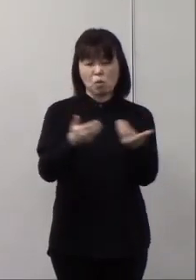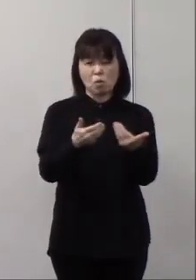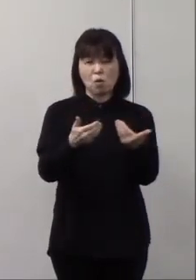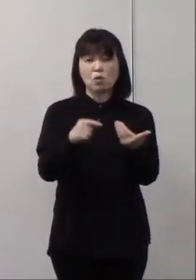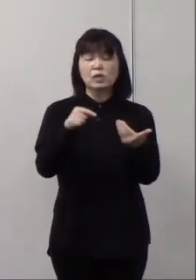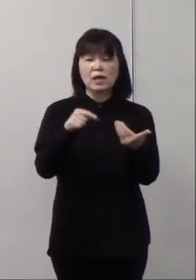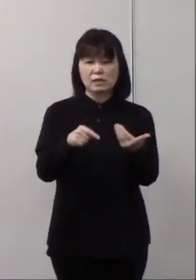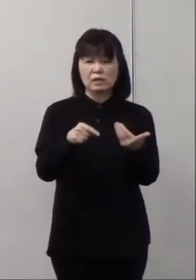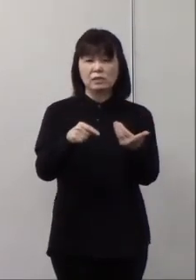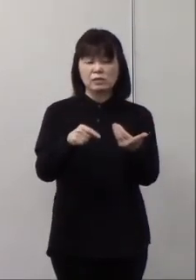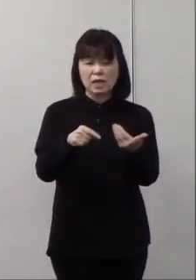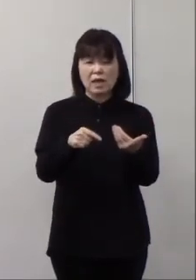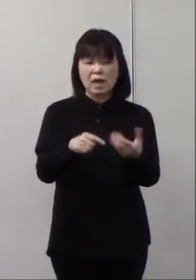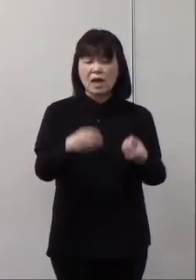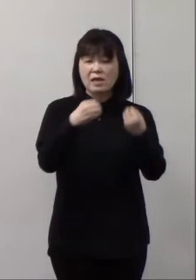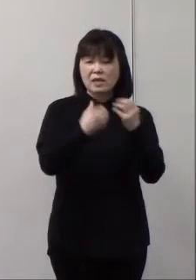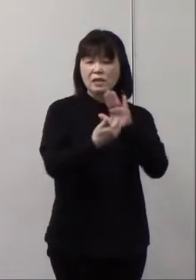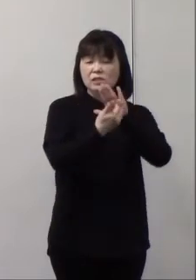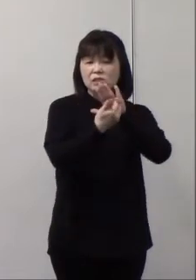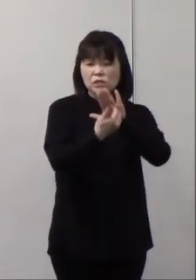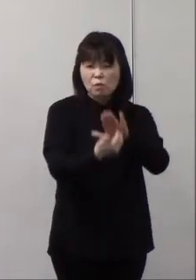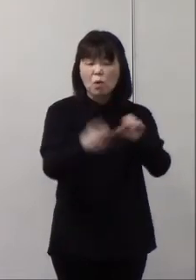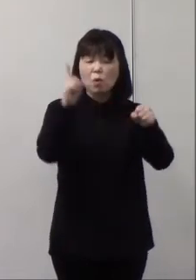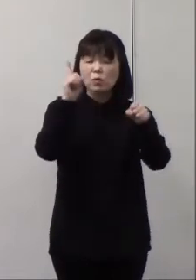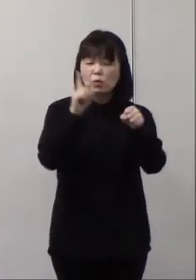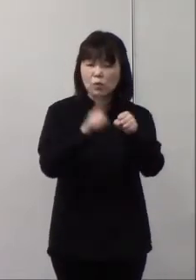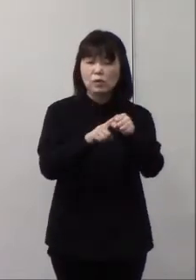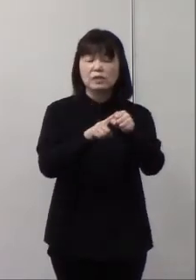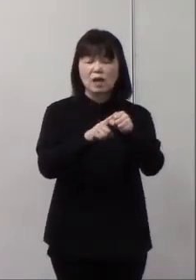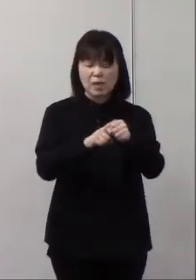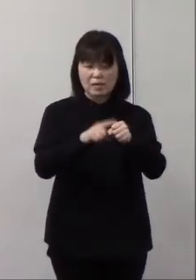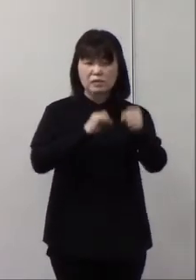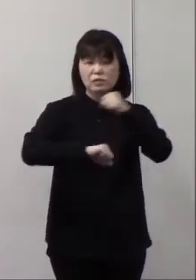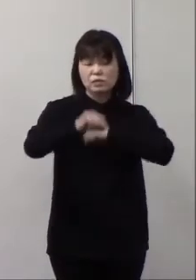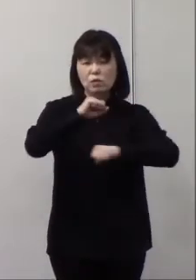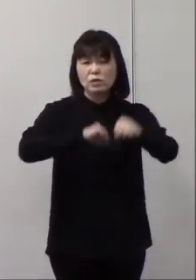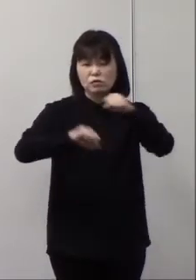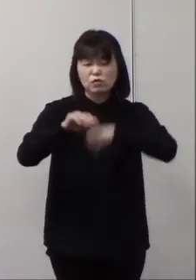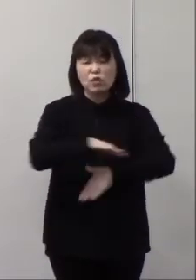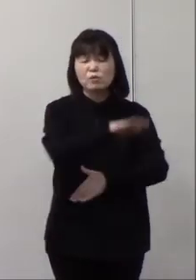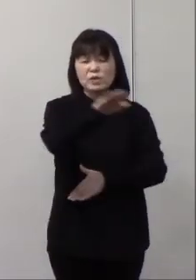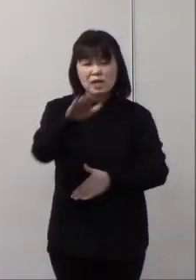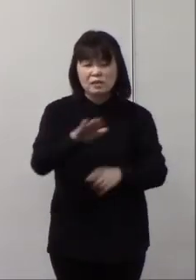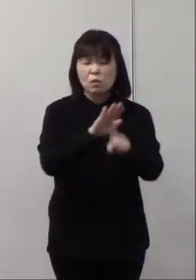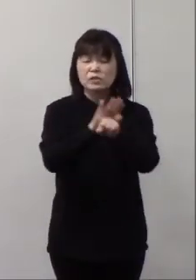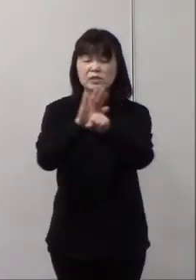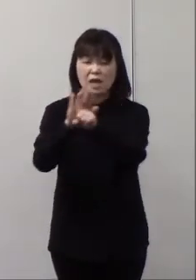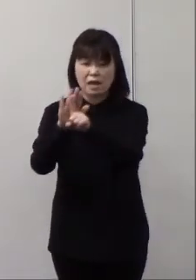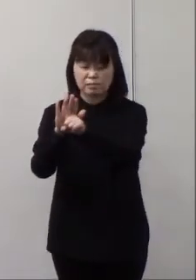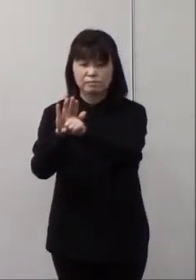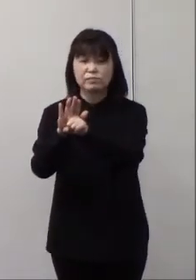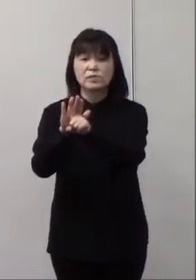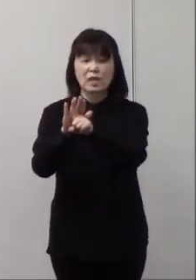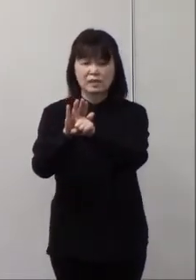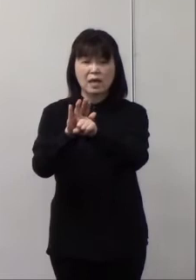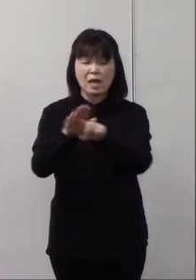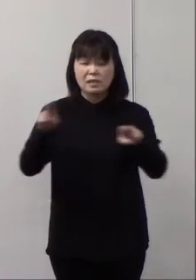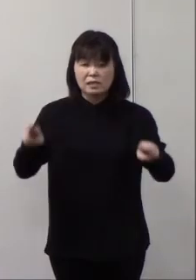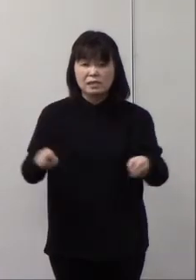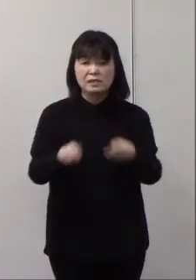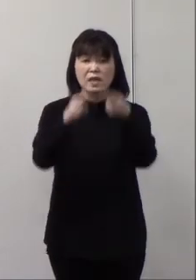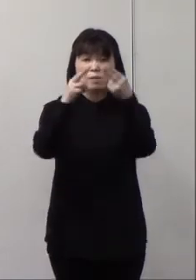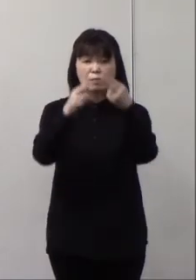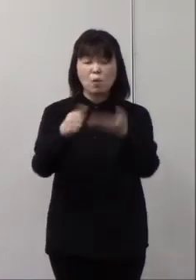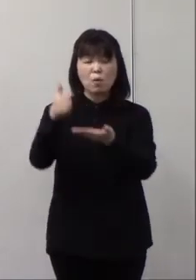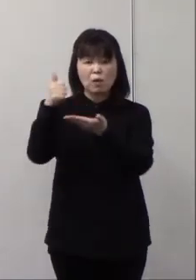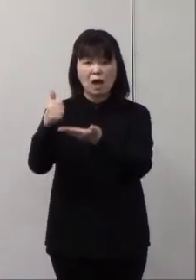感染症予防衛生管理に取り組んでいらっしゃる飲食店の皆さんを支援するため、専門家を派遣